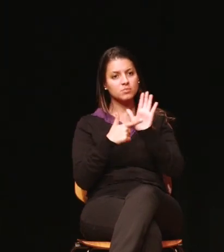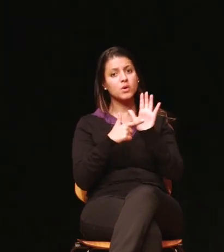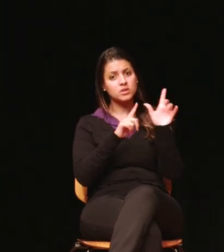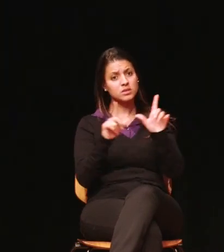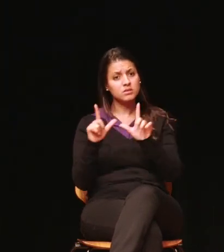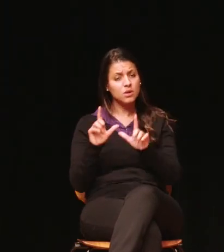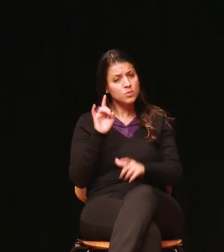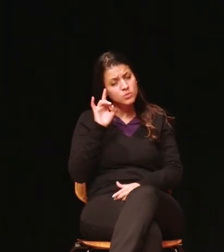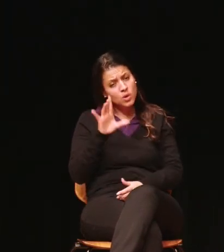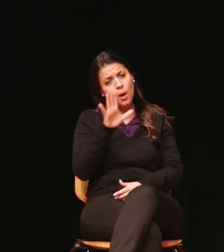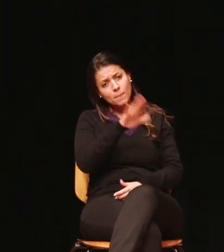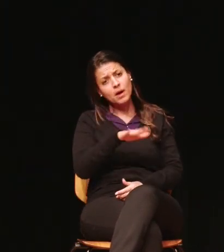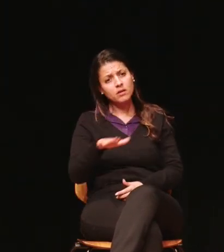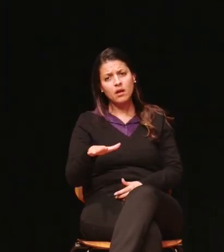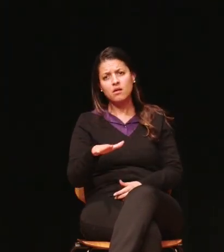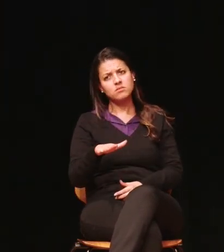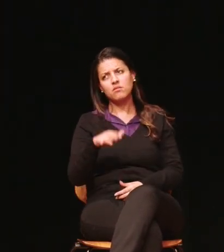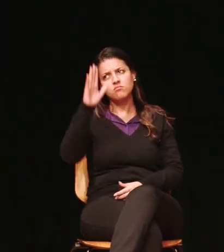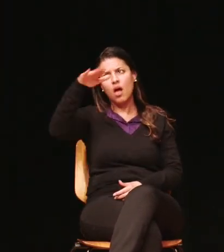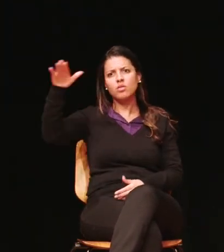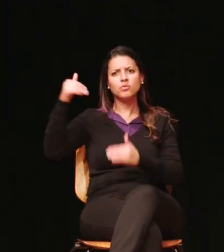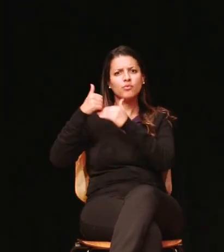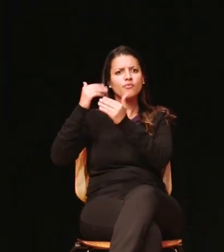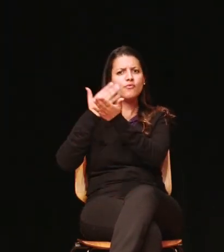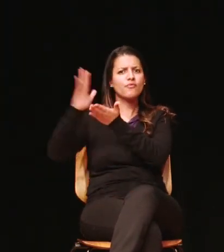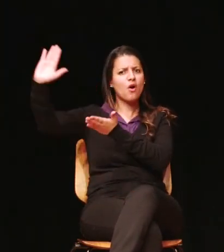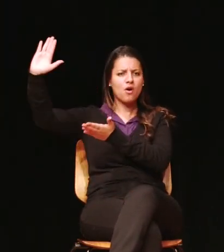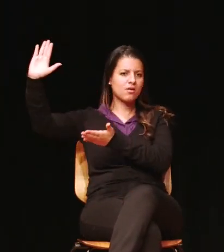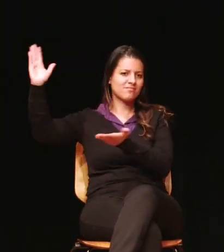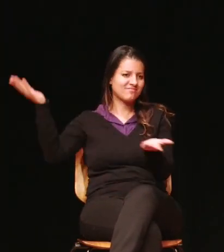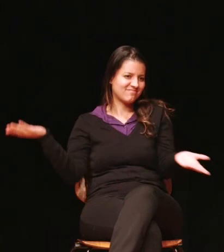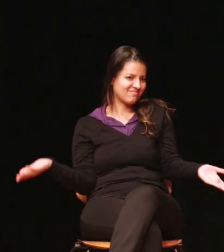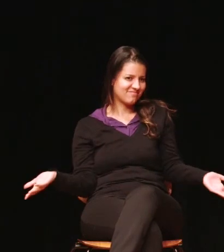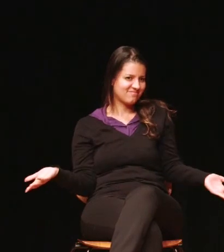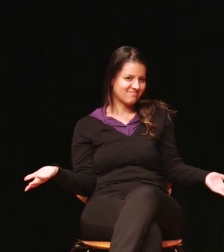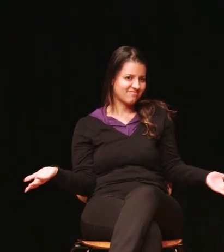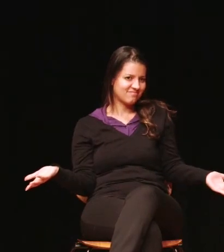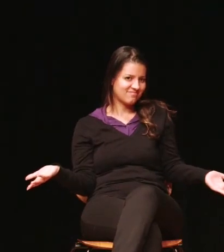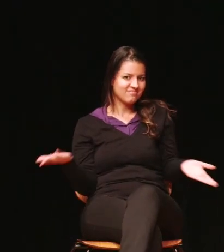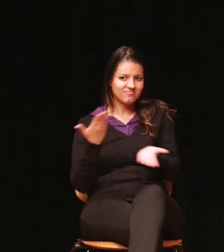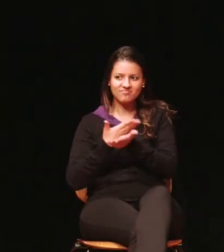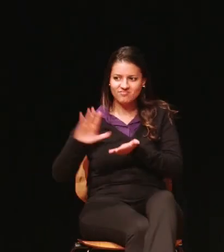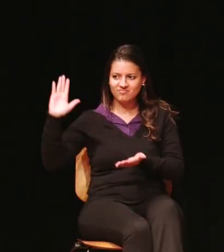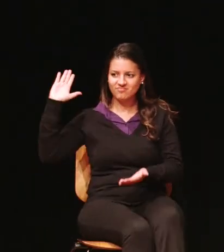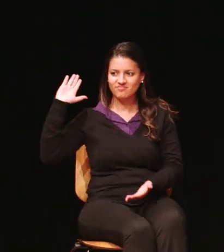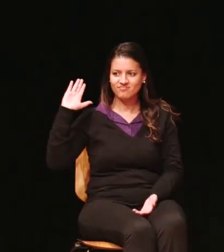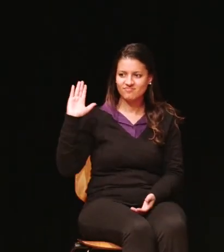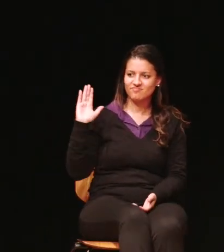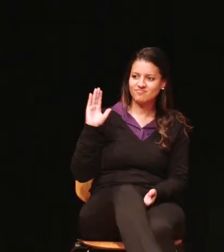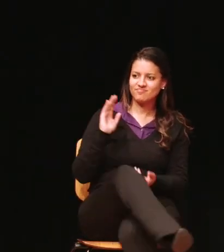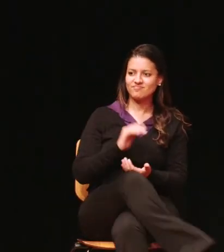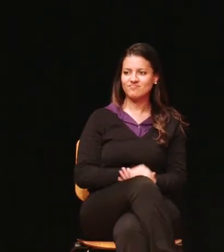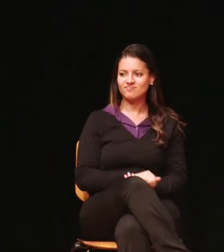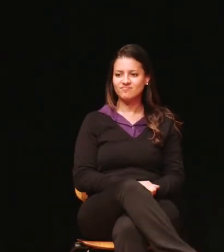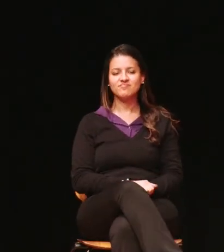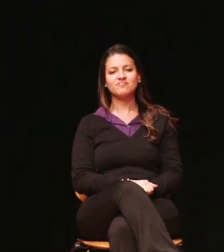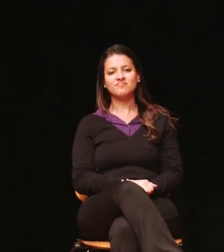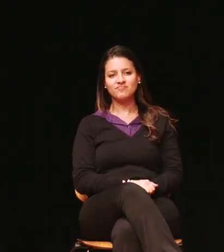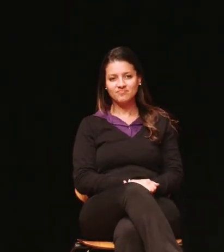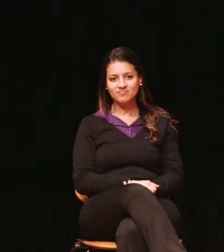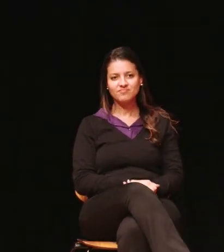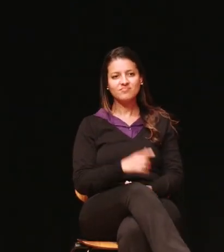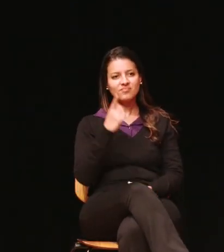então não vamos fazer entrar os adultos. Vamos deixar fora os adultos e vamos deixar